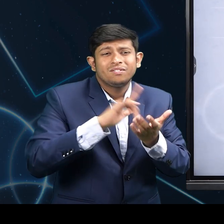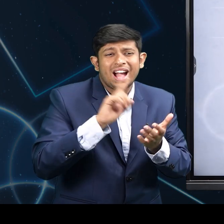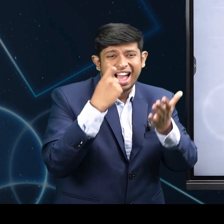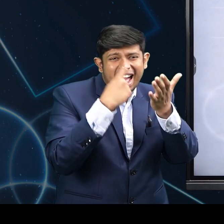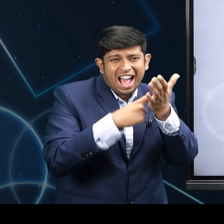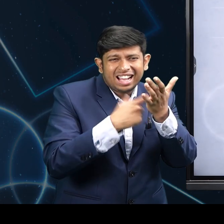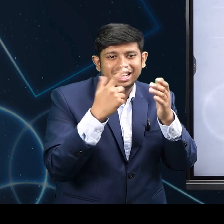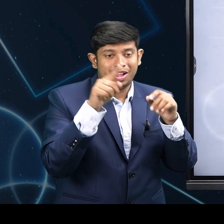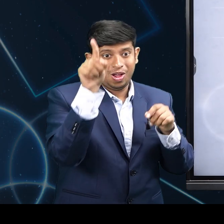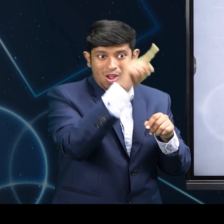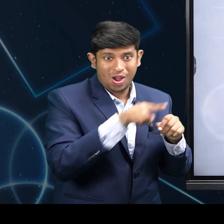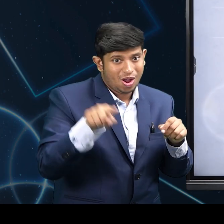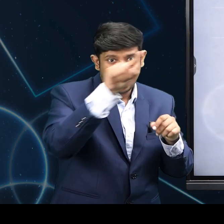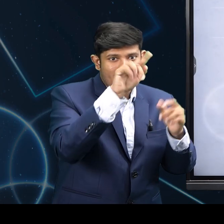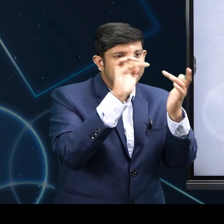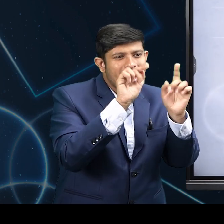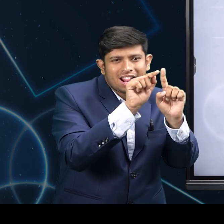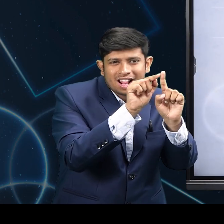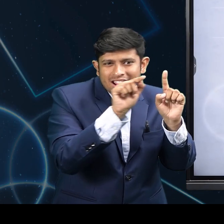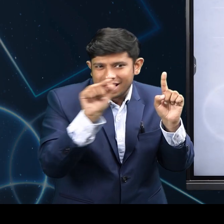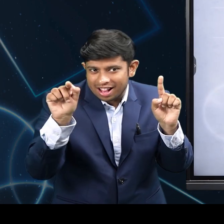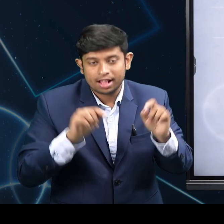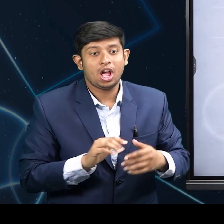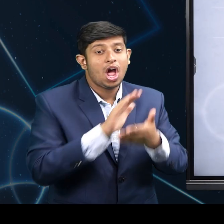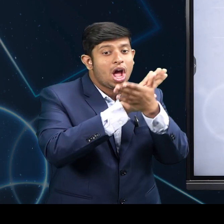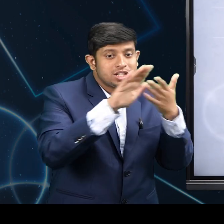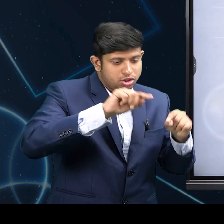ಇಲ್ಲಿ R is equal to ಕೋನ್ ತ್ರಿಜ್ಯ, H is equal to